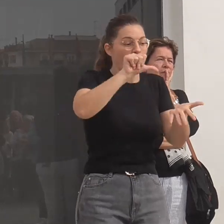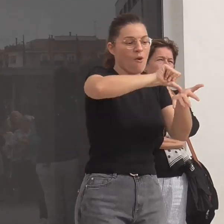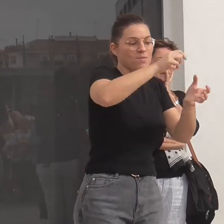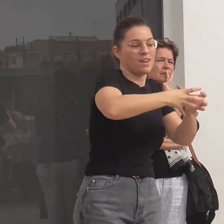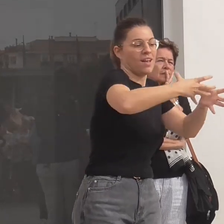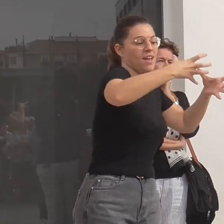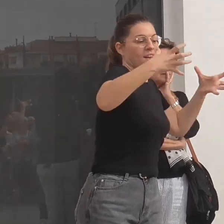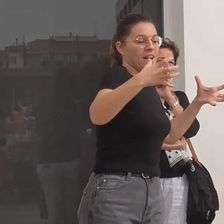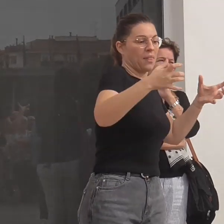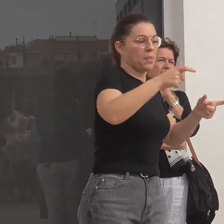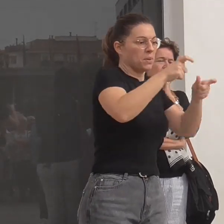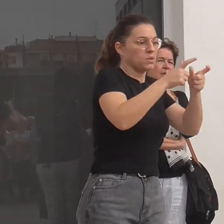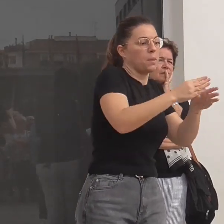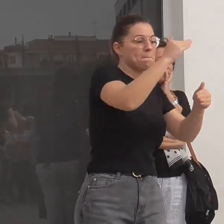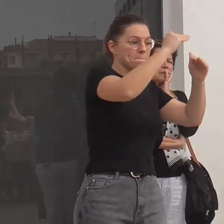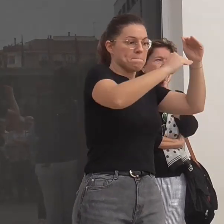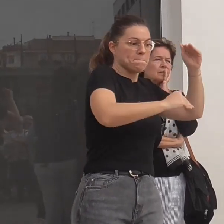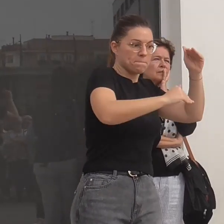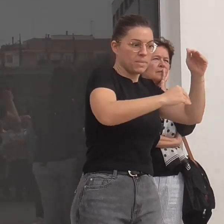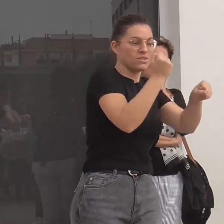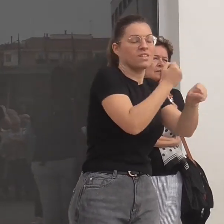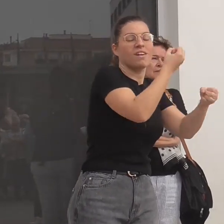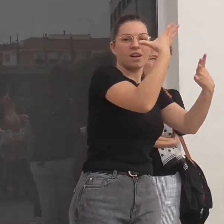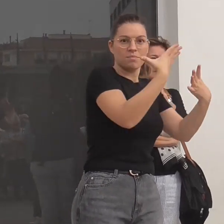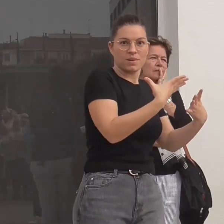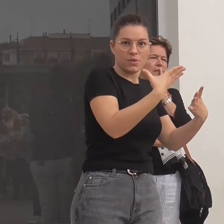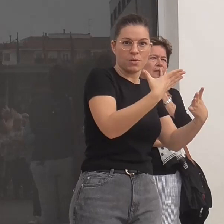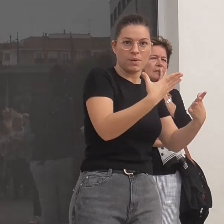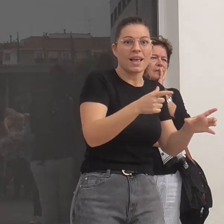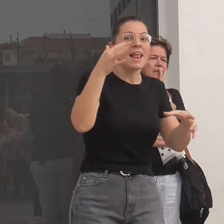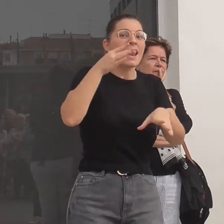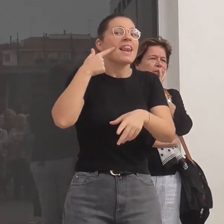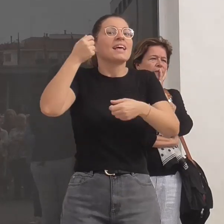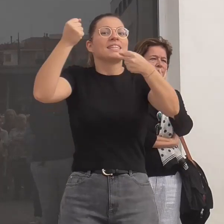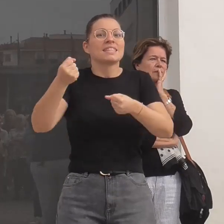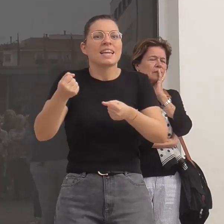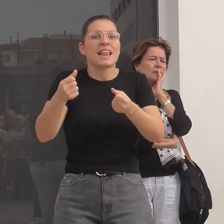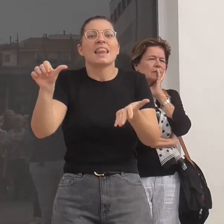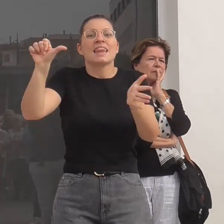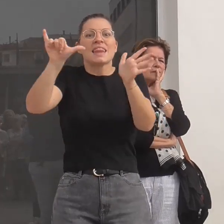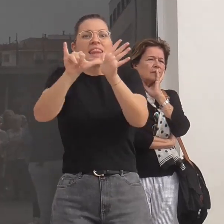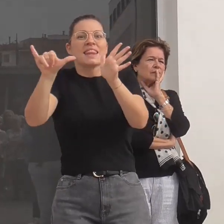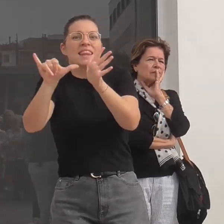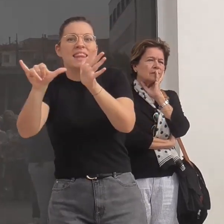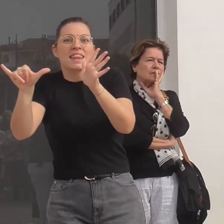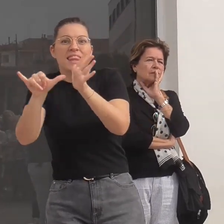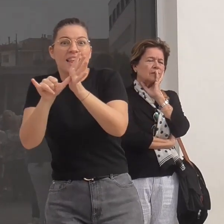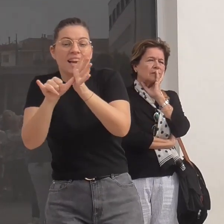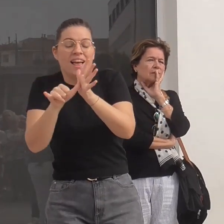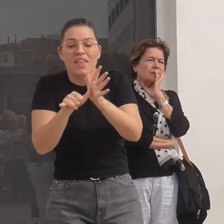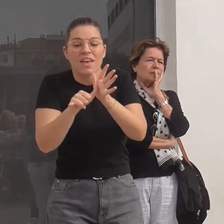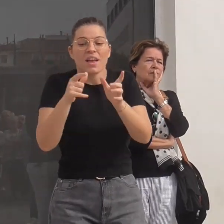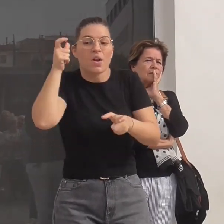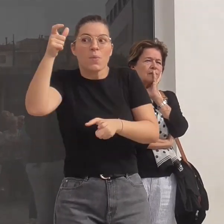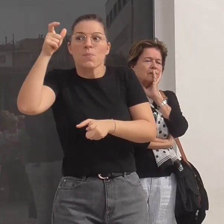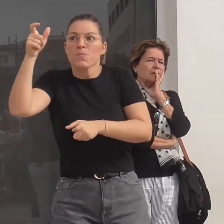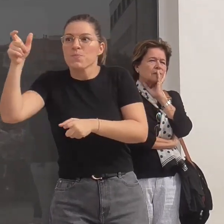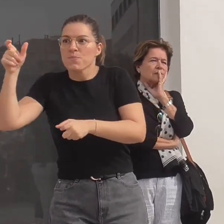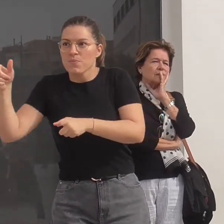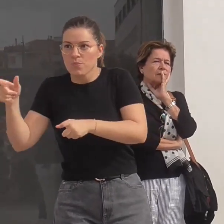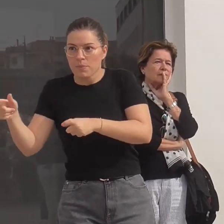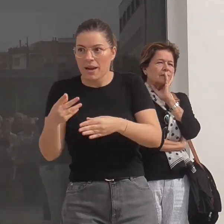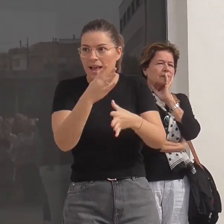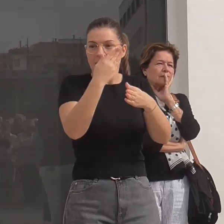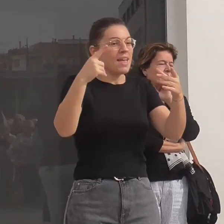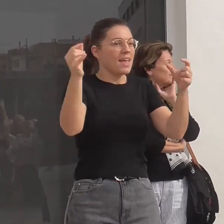los hospitales grandes, para acercar la sanidad a los pacientes alejados de las grandes ciudades, para